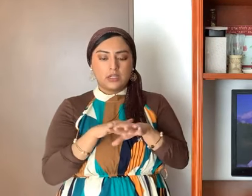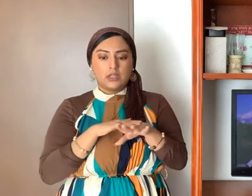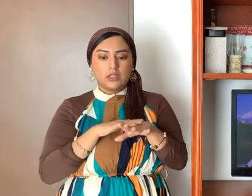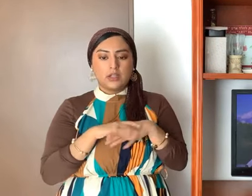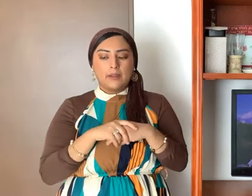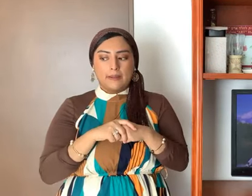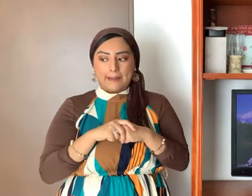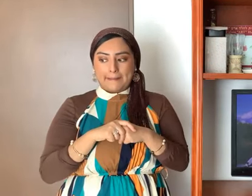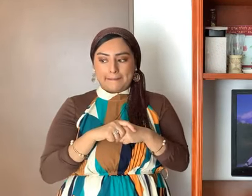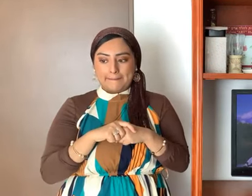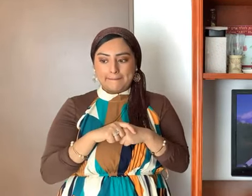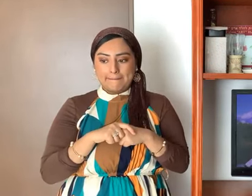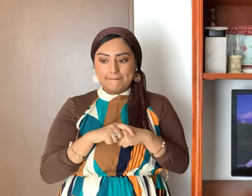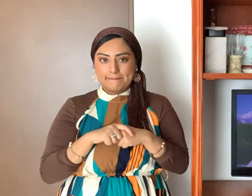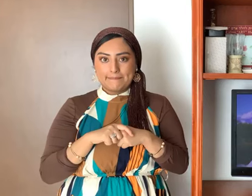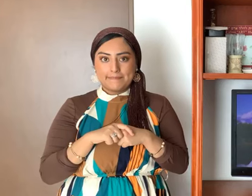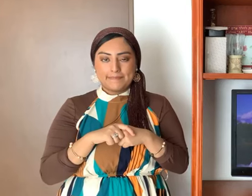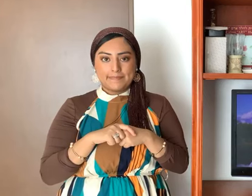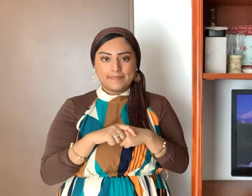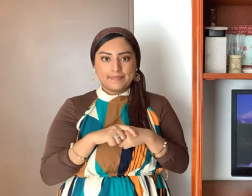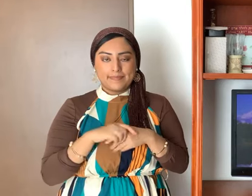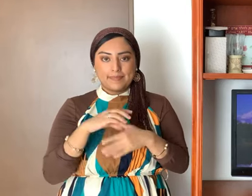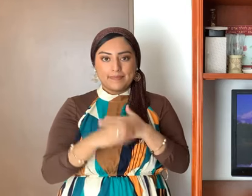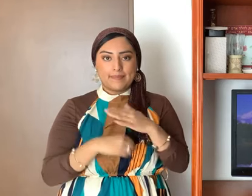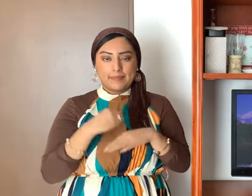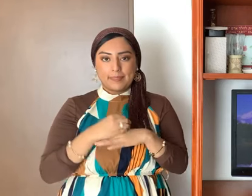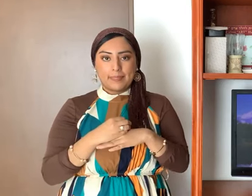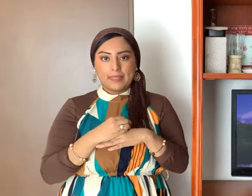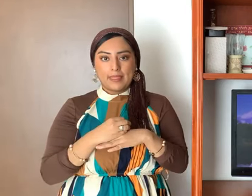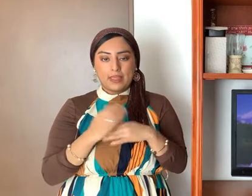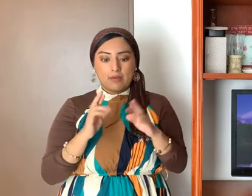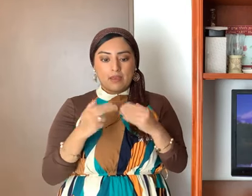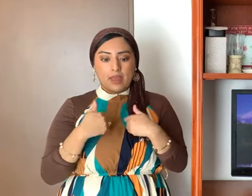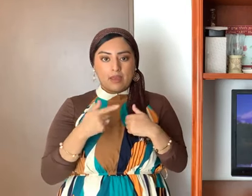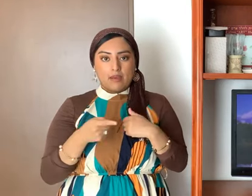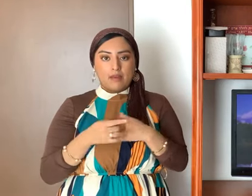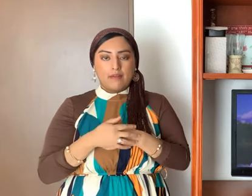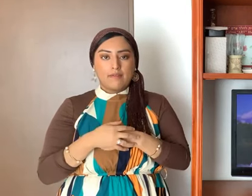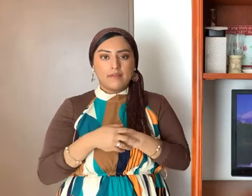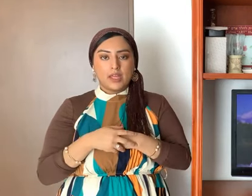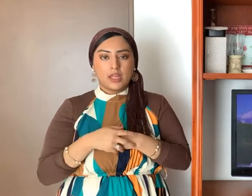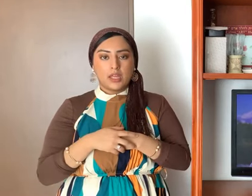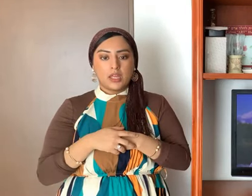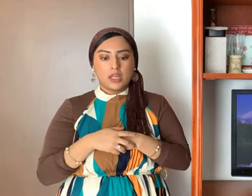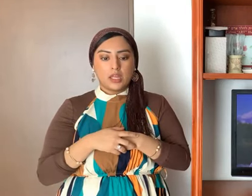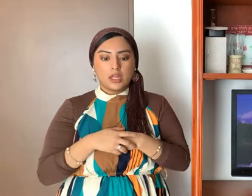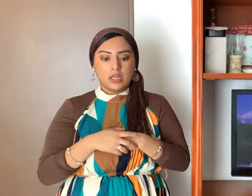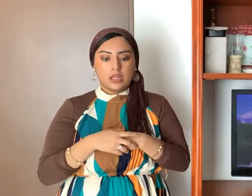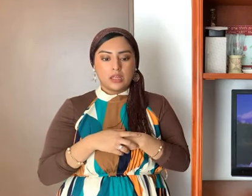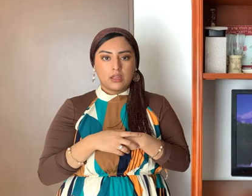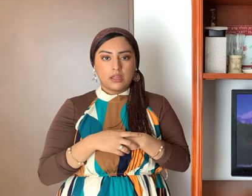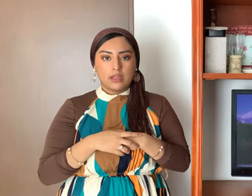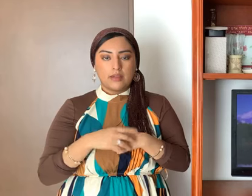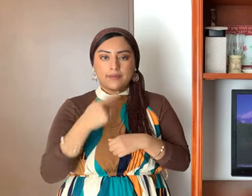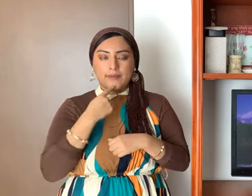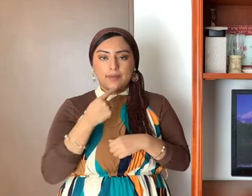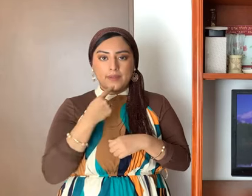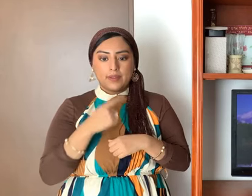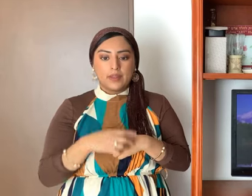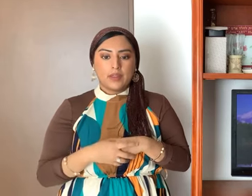un momento. ¿Okay? Ahí está, Mateo 9, verso 17.